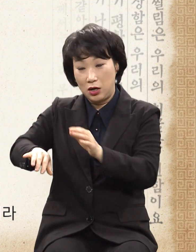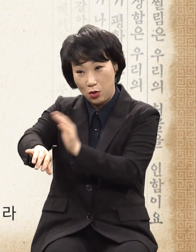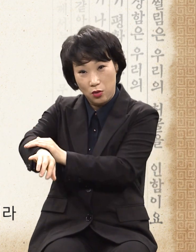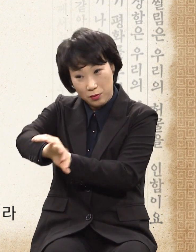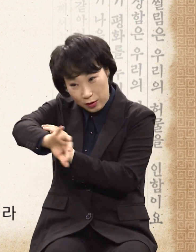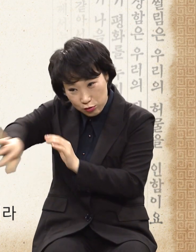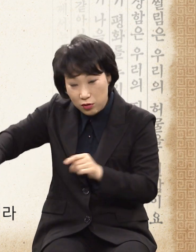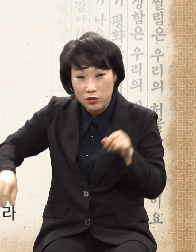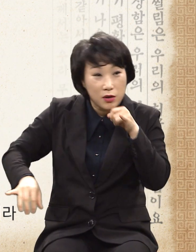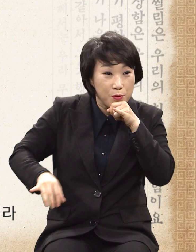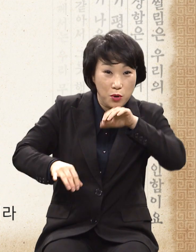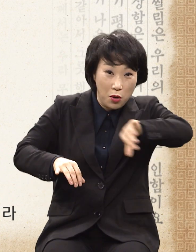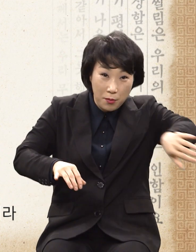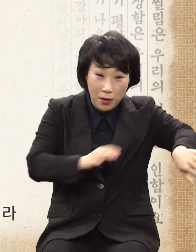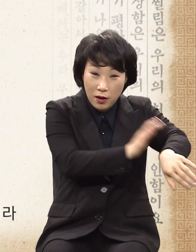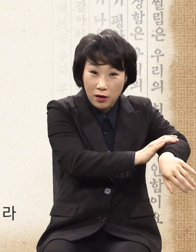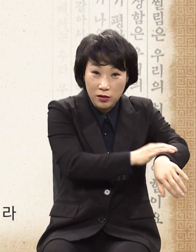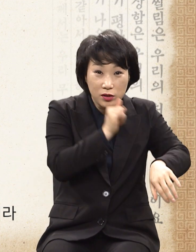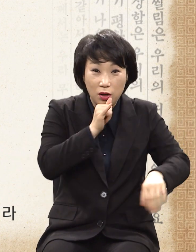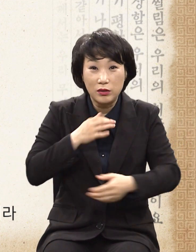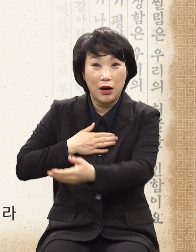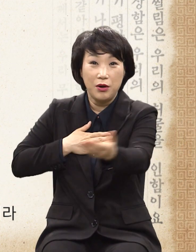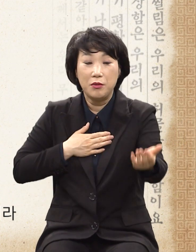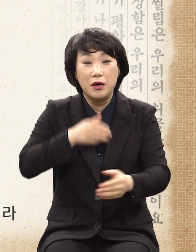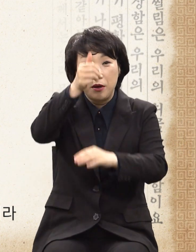뒀으니 여러분도 마지막 주의